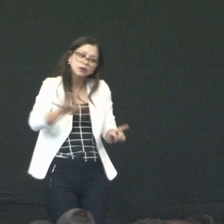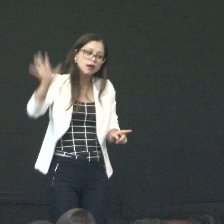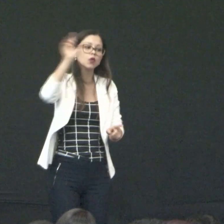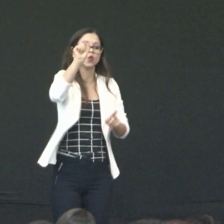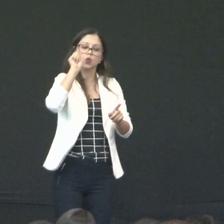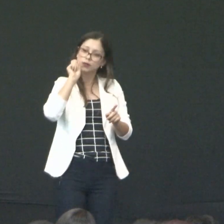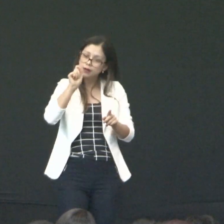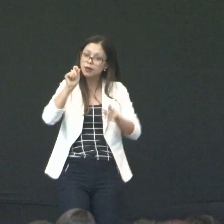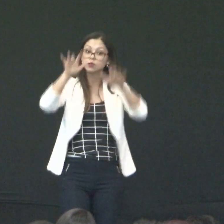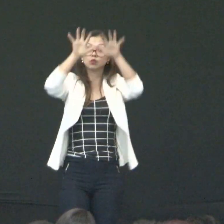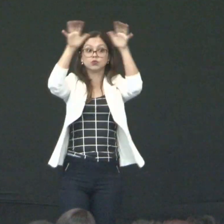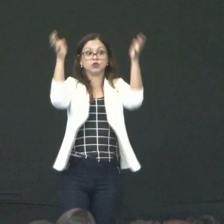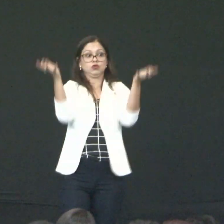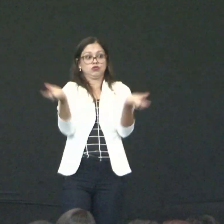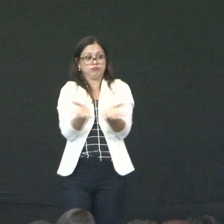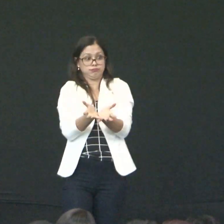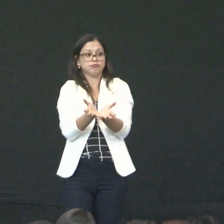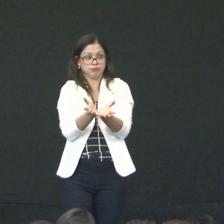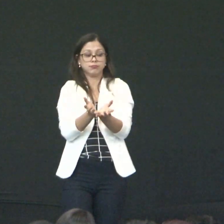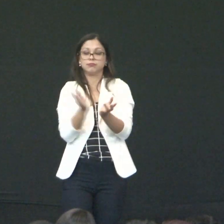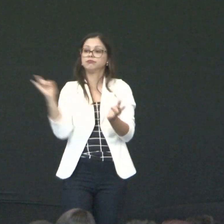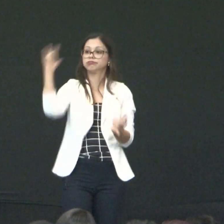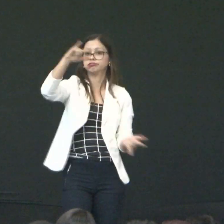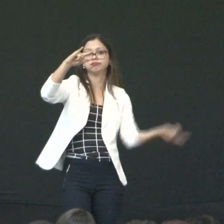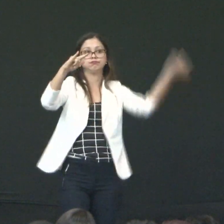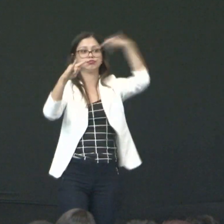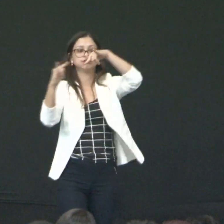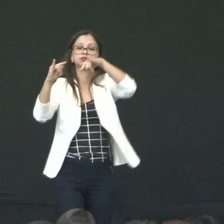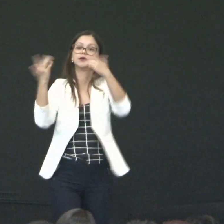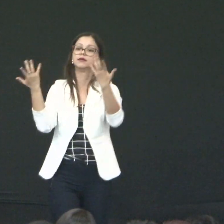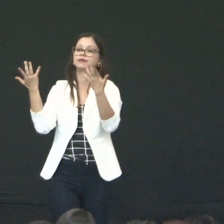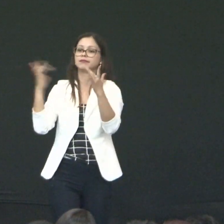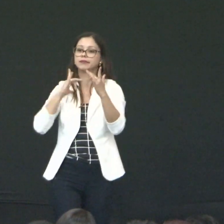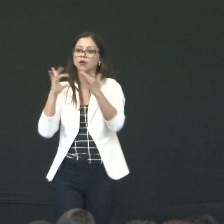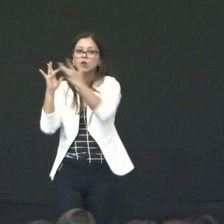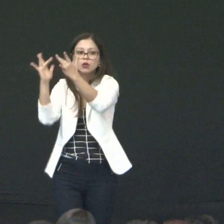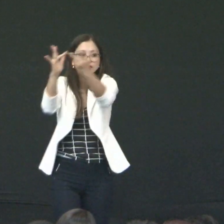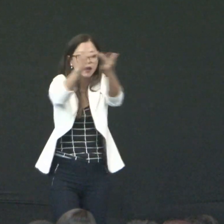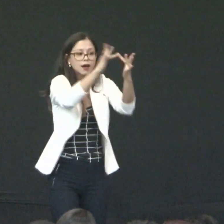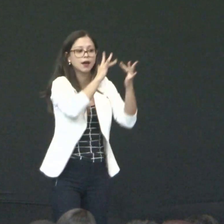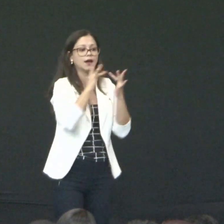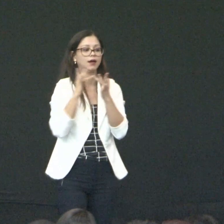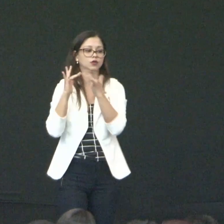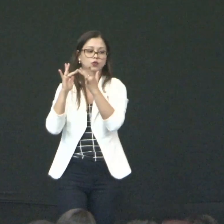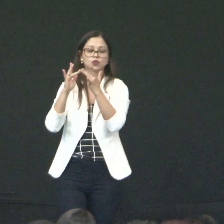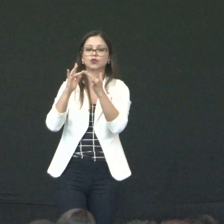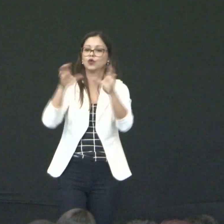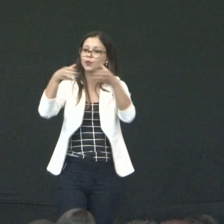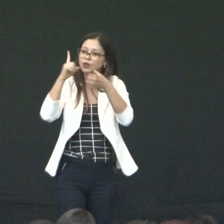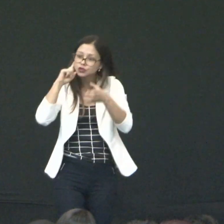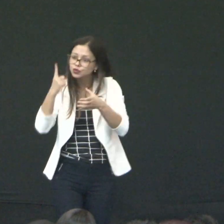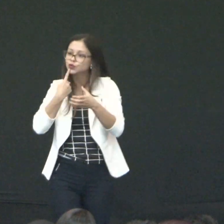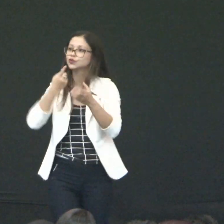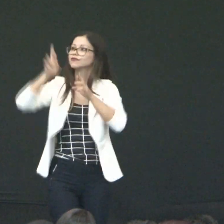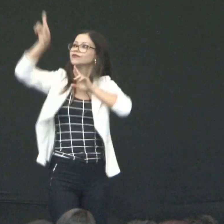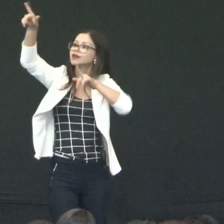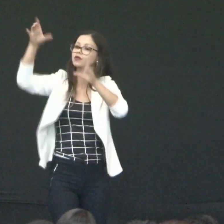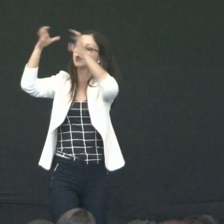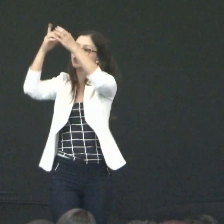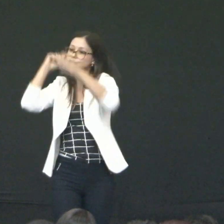internacionais, ou a língua de sinais internacional, ainda não apresenta uma pesquisa para dizer se ela pode ser só uma língua de contato, só